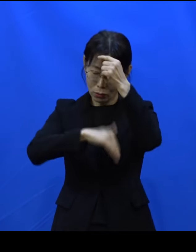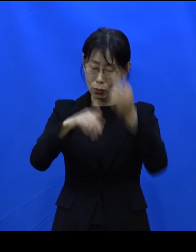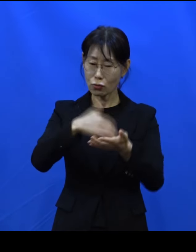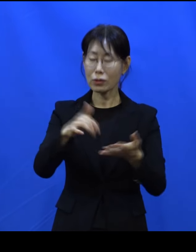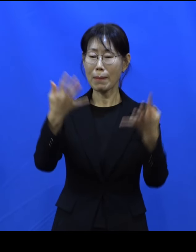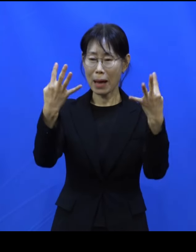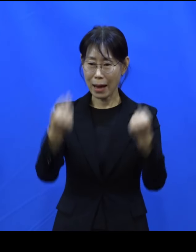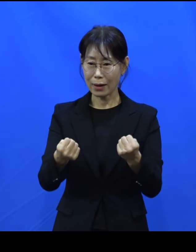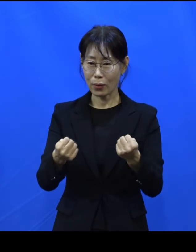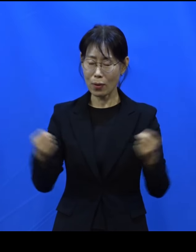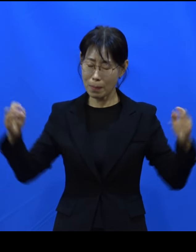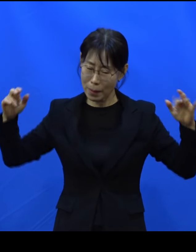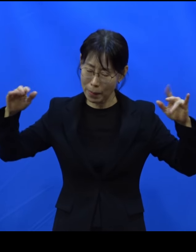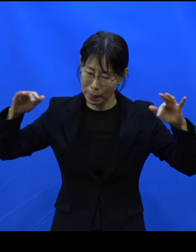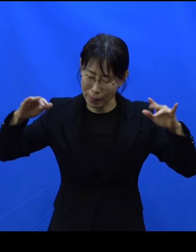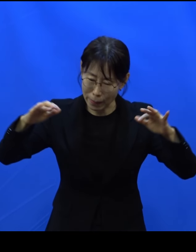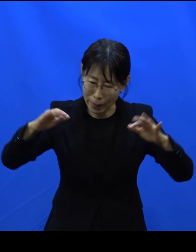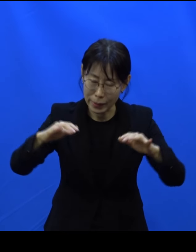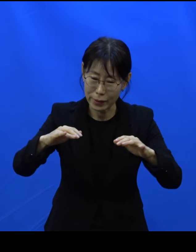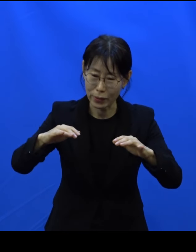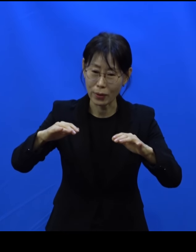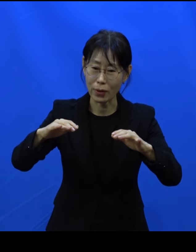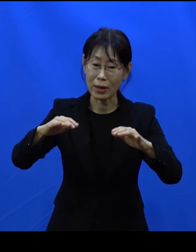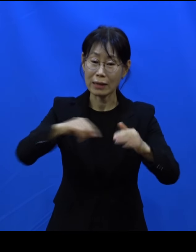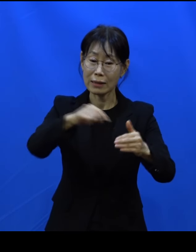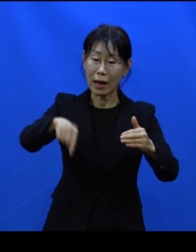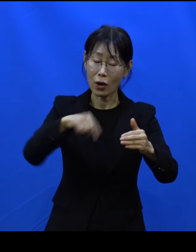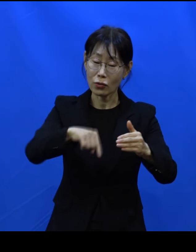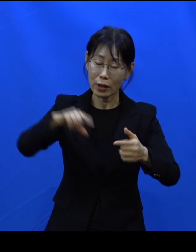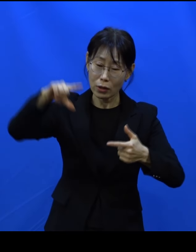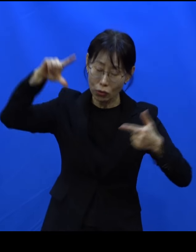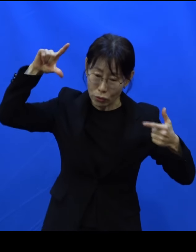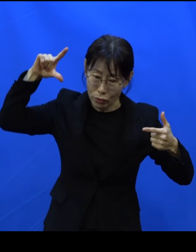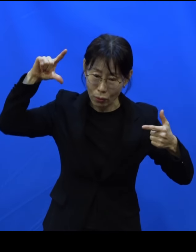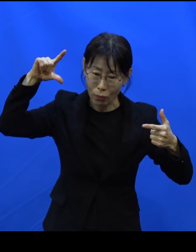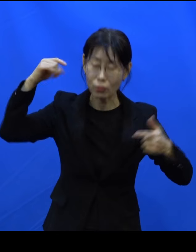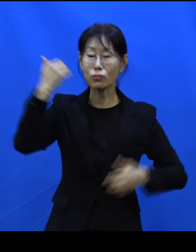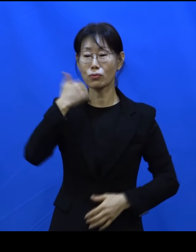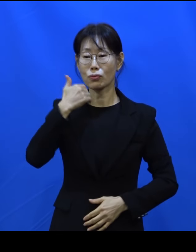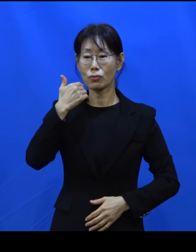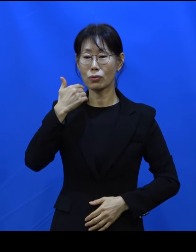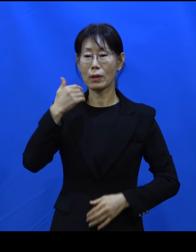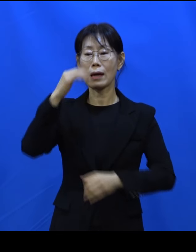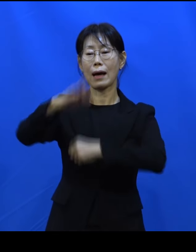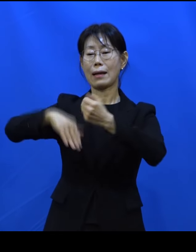교회 전체가 그걸 다 원해도 그리스도의 뜻에 굴복해야 돼요.